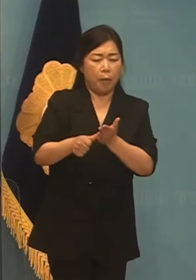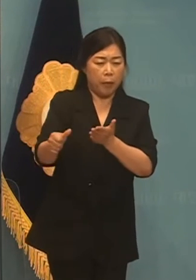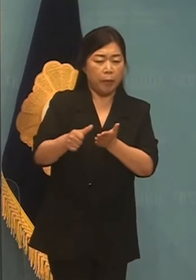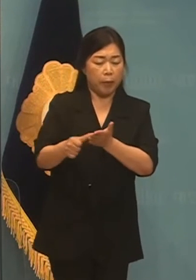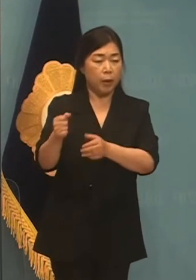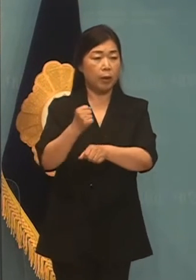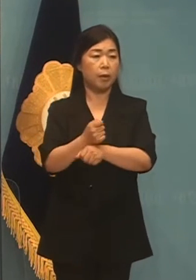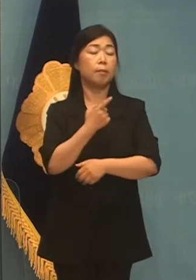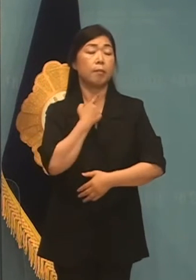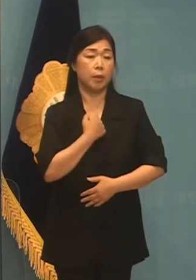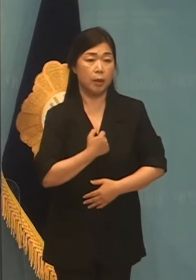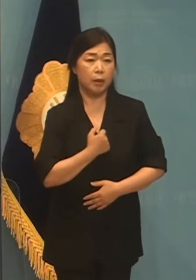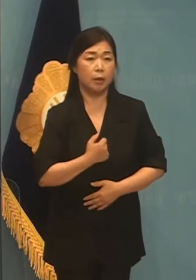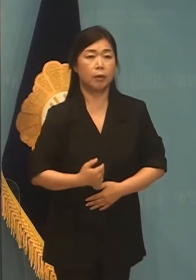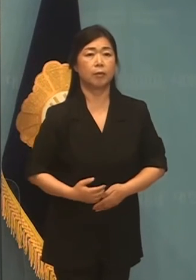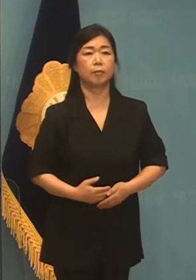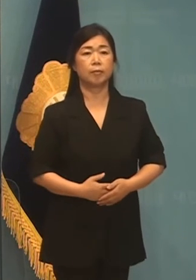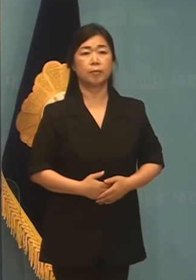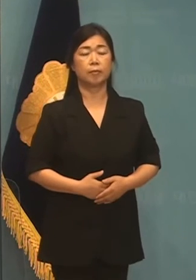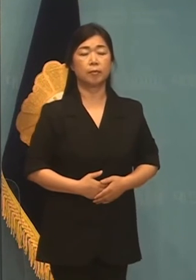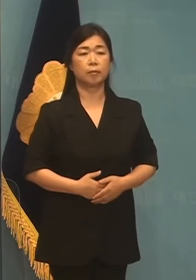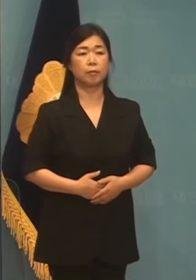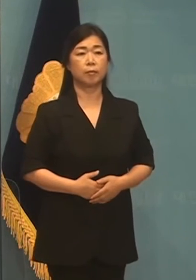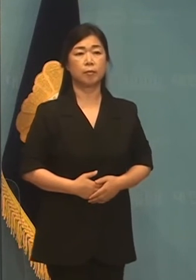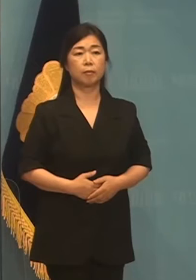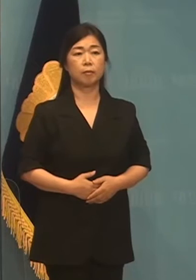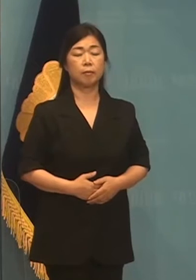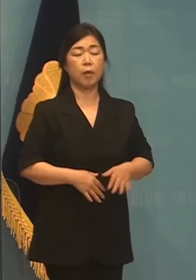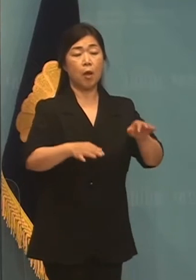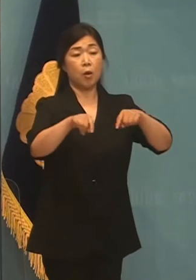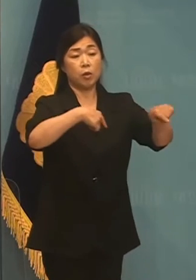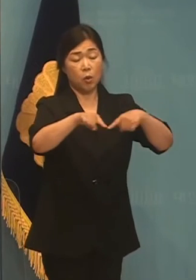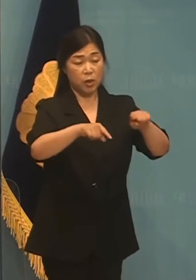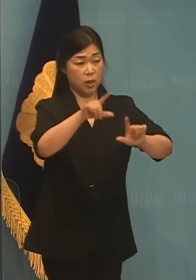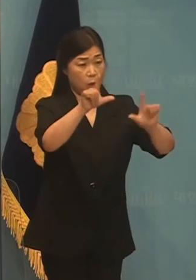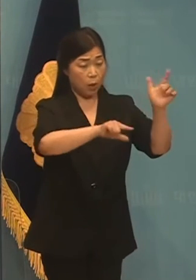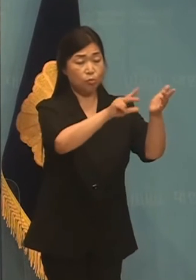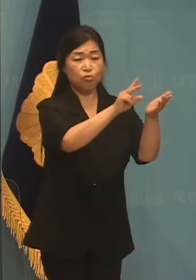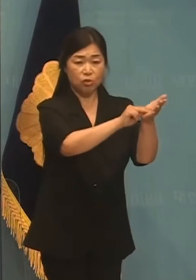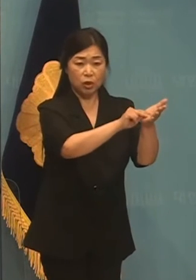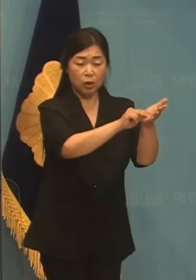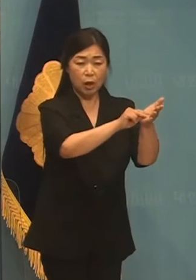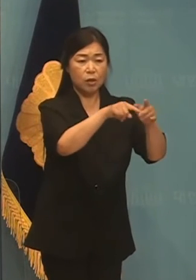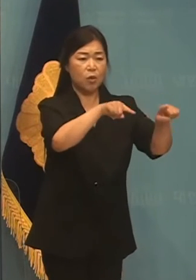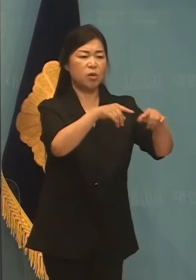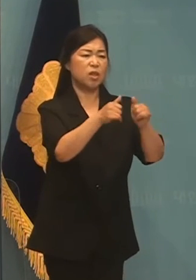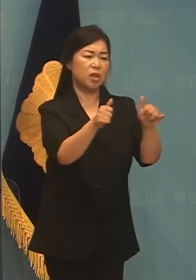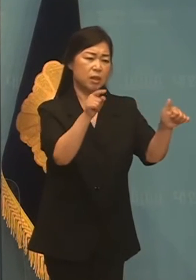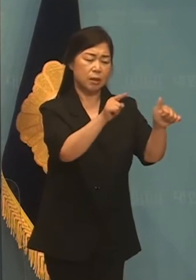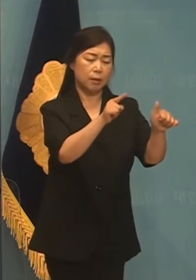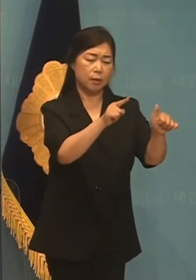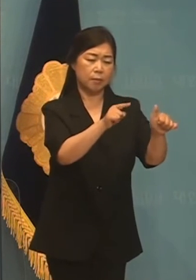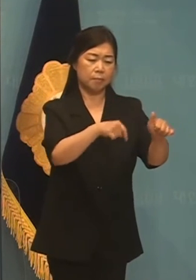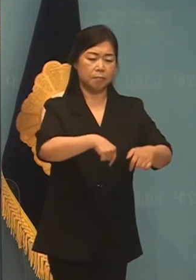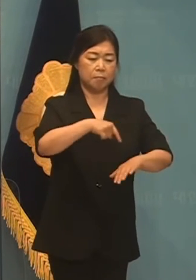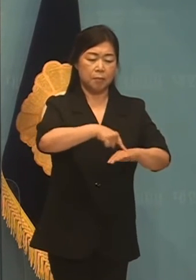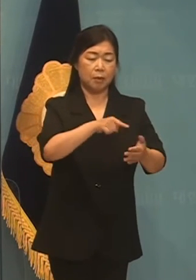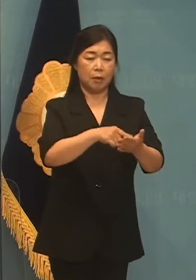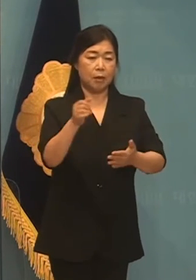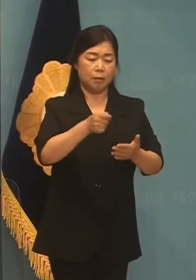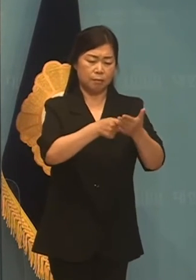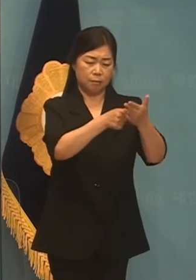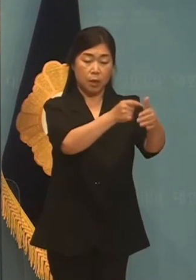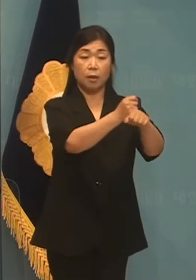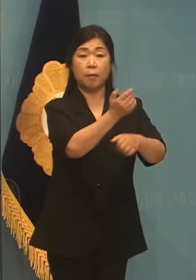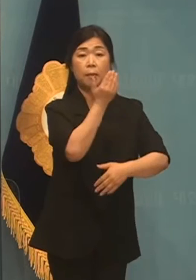삭제하는 일을 발생시켰습니다. 정치적 현안이야 정치인의 소신으로 밀어붙일